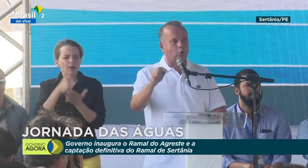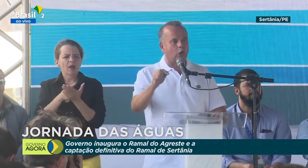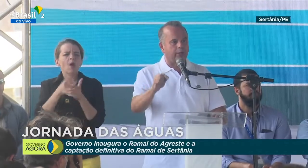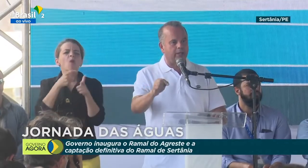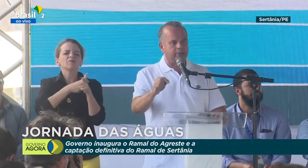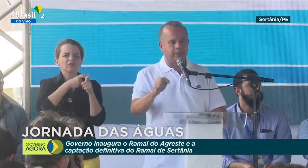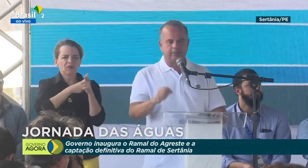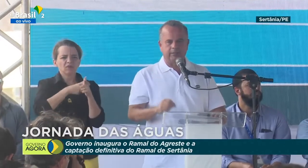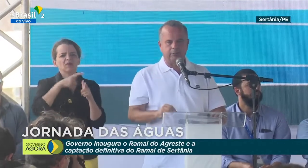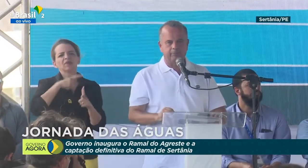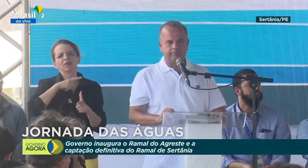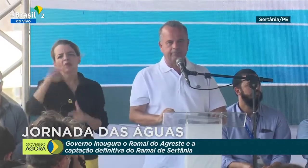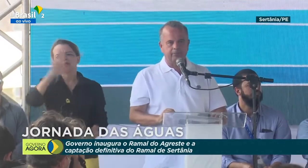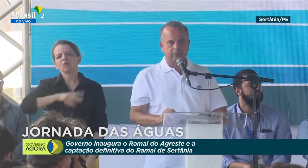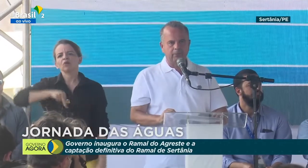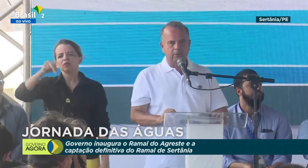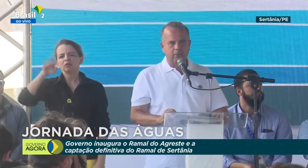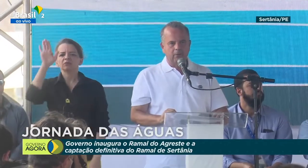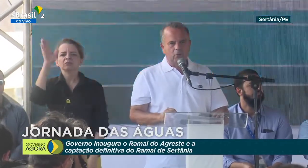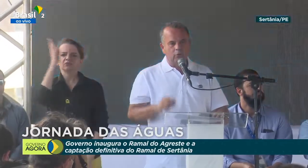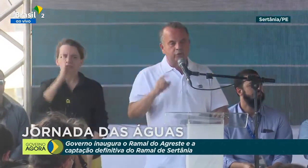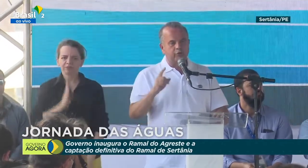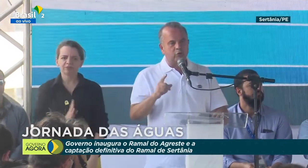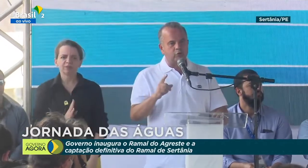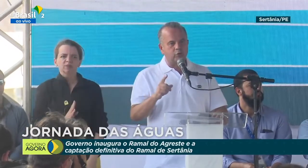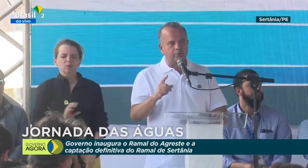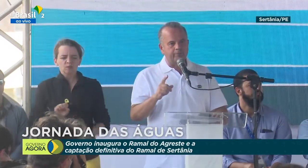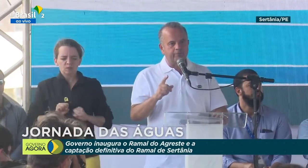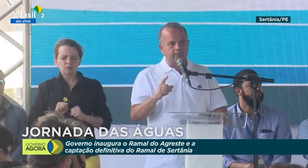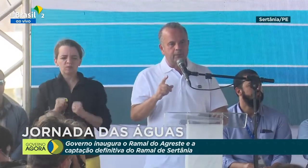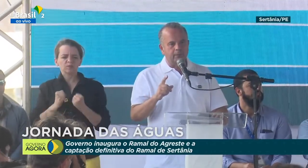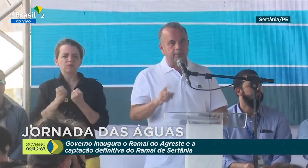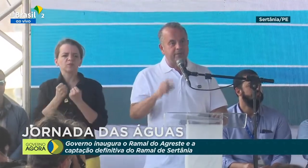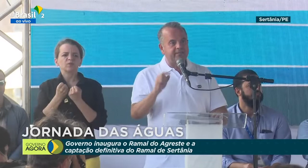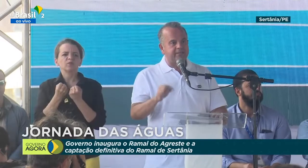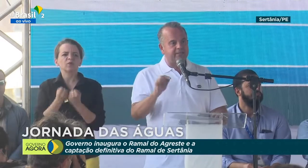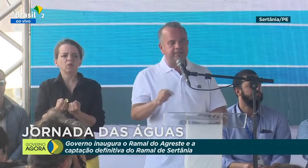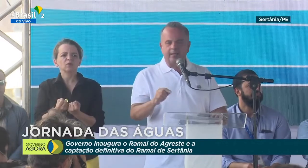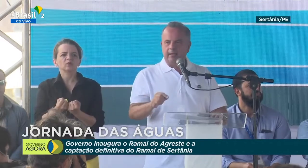para com o Nordeste brasileiro. Um